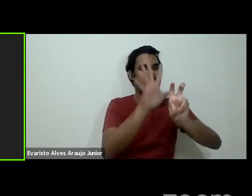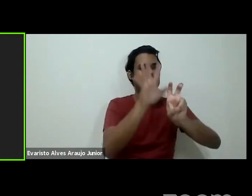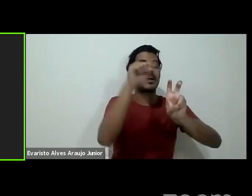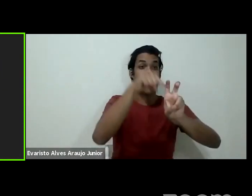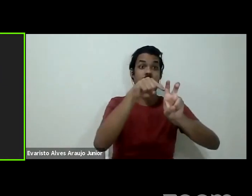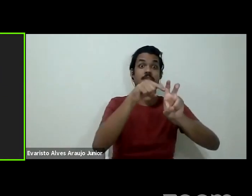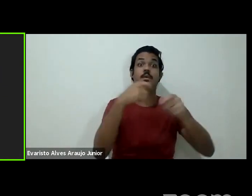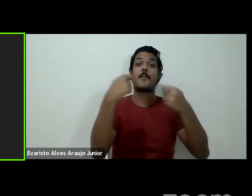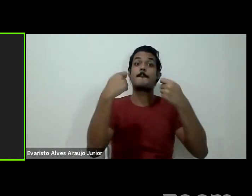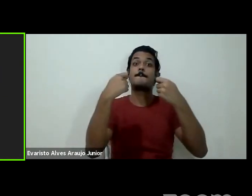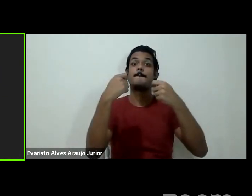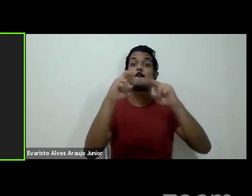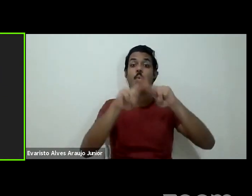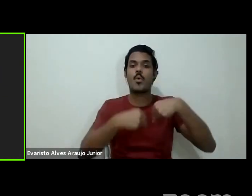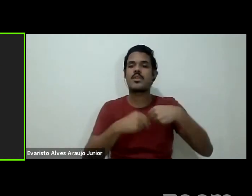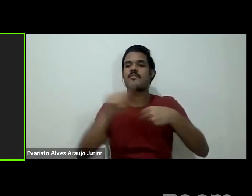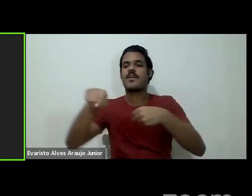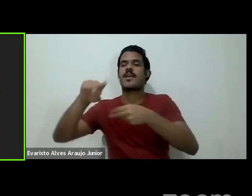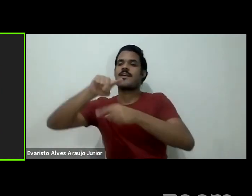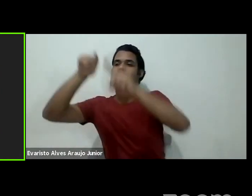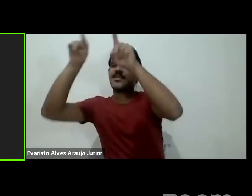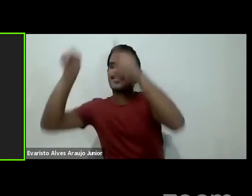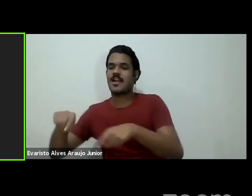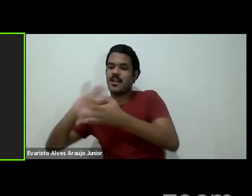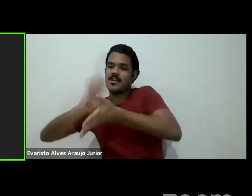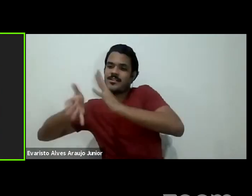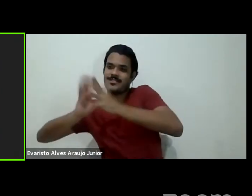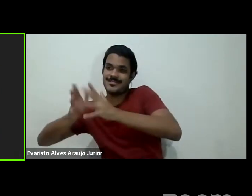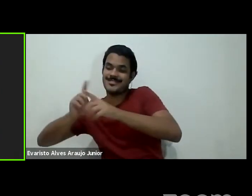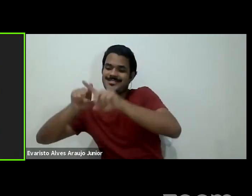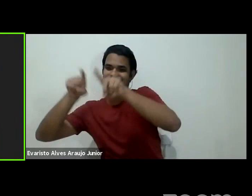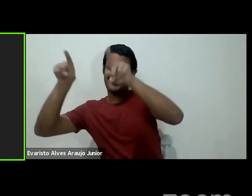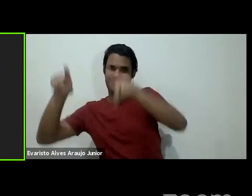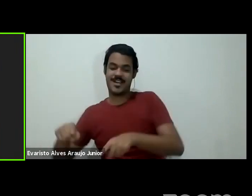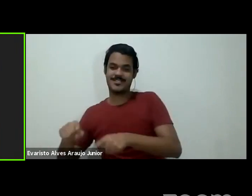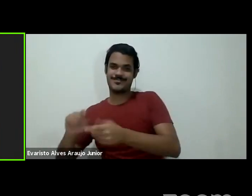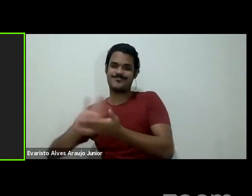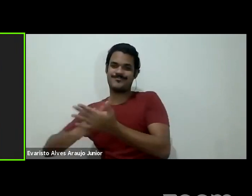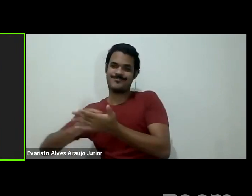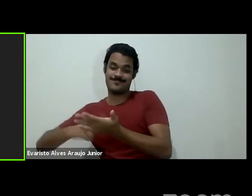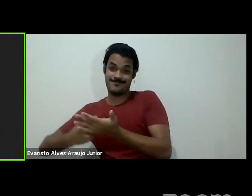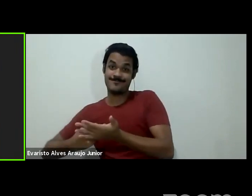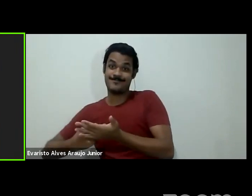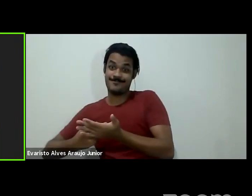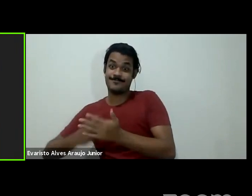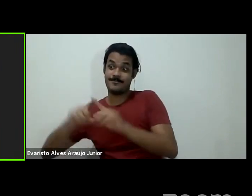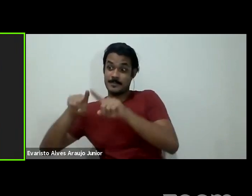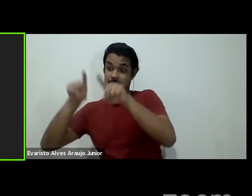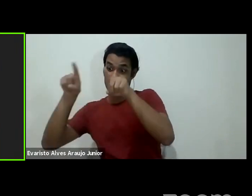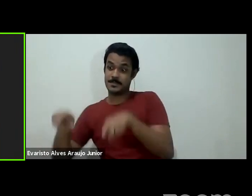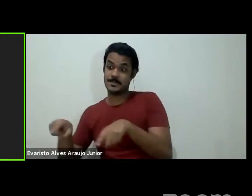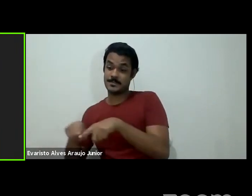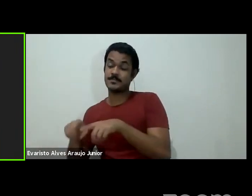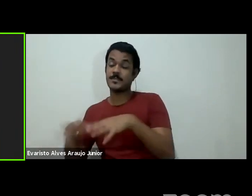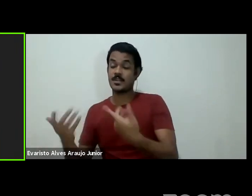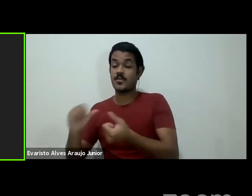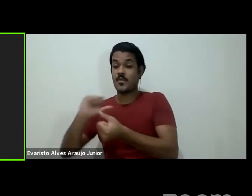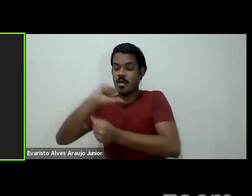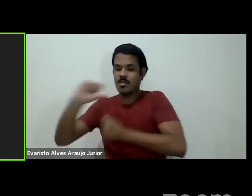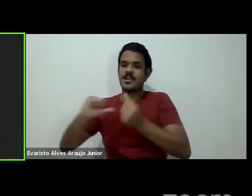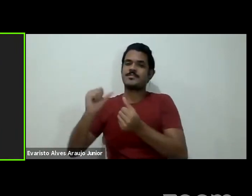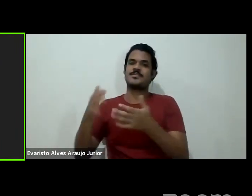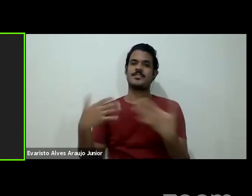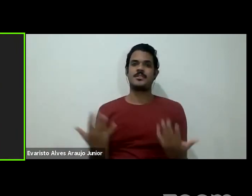de Libras, o espaço necessário para o intérprete de Libras, mas foi uma alteração que foi necessária ser feita depois. E